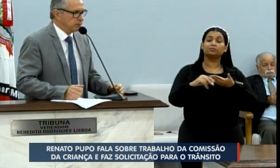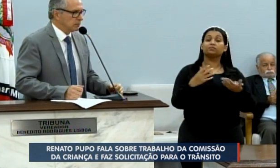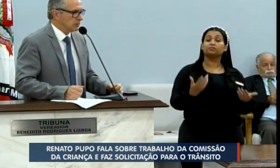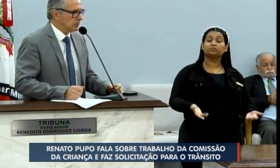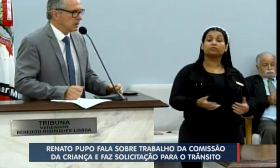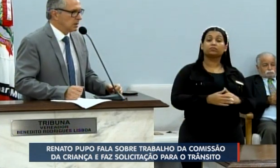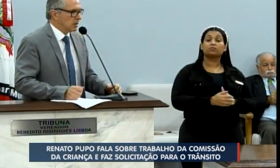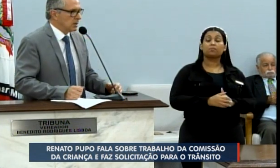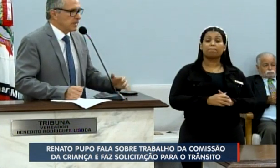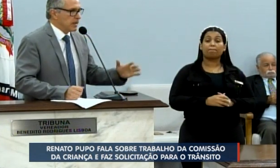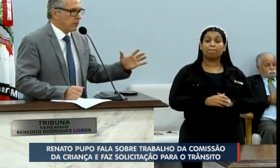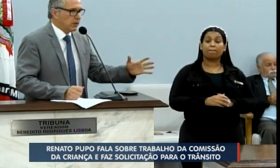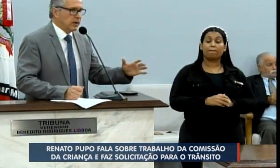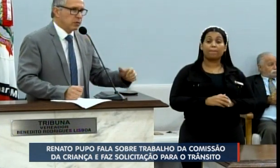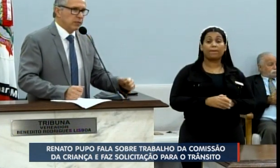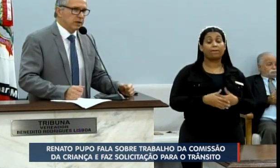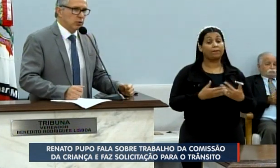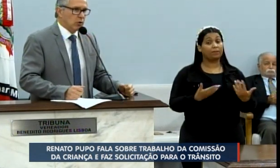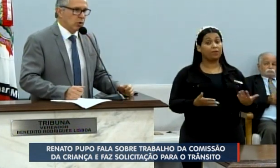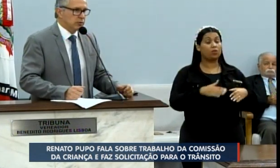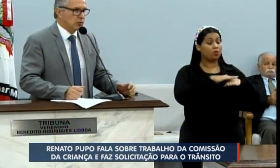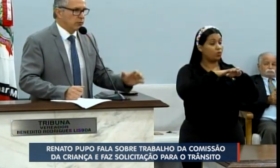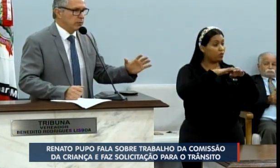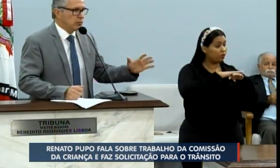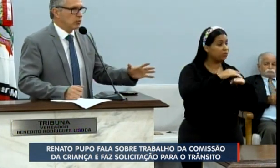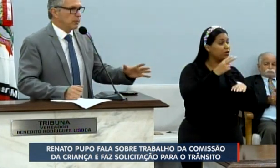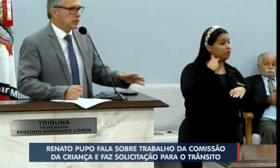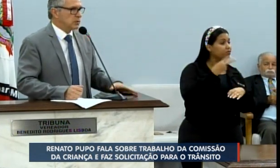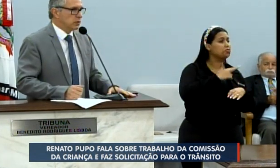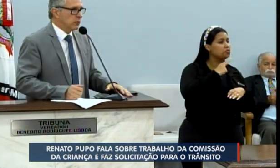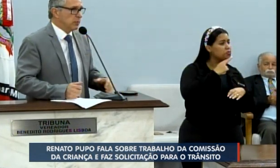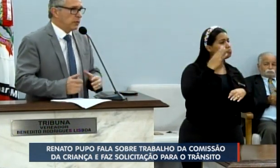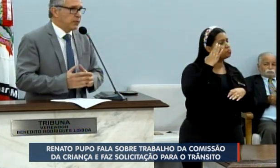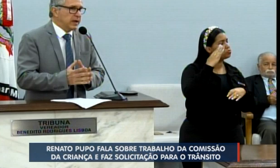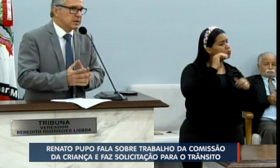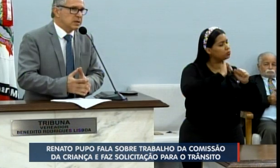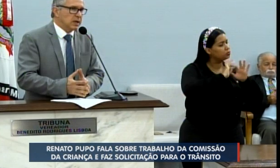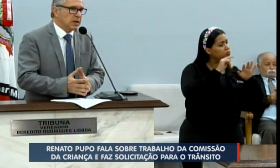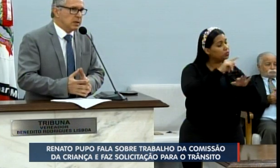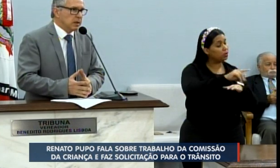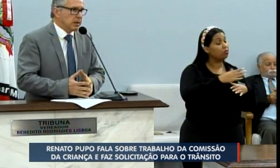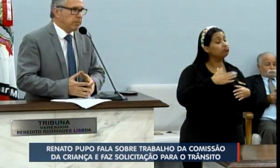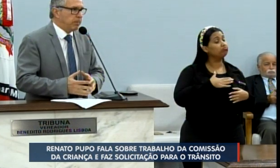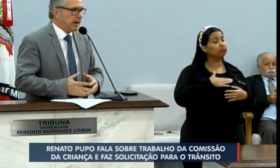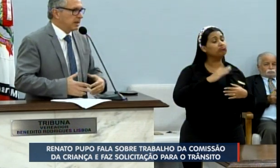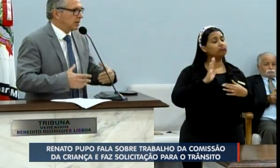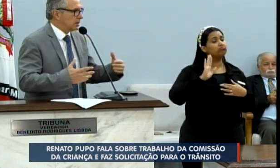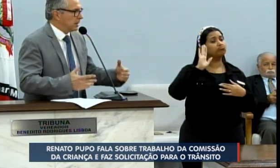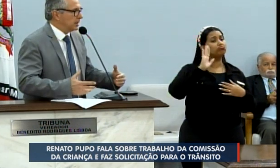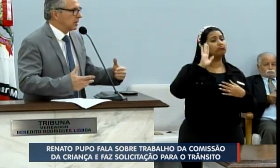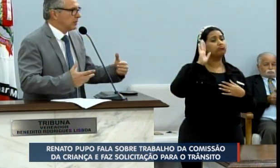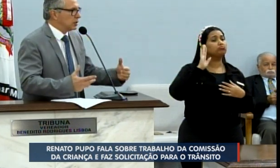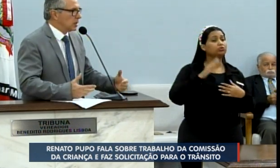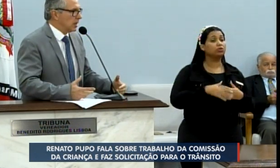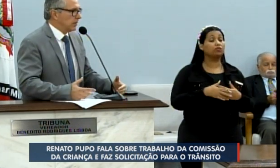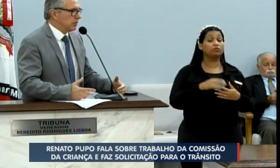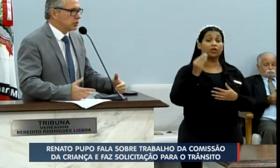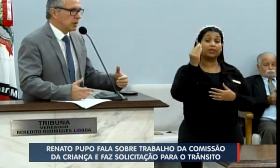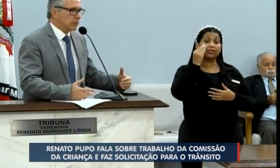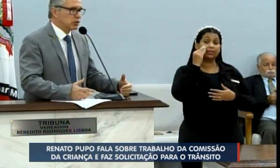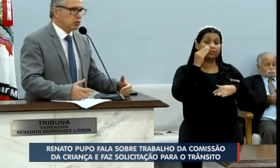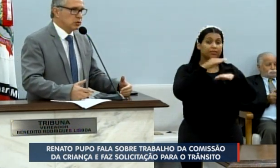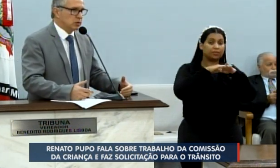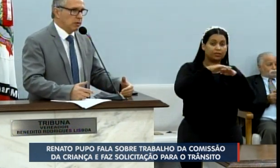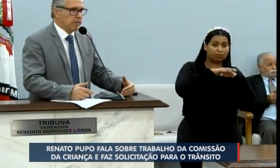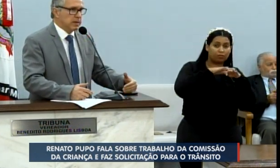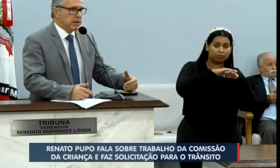CMDCA. Eu falei com o vereador Robson, que foi muito compreensivo, me ofereci para tentar intermediar,